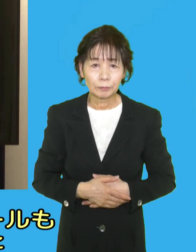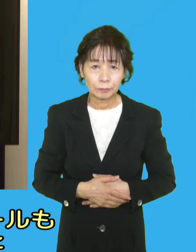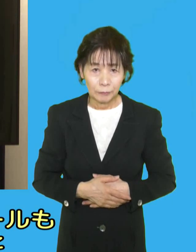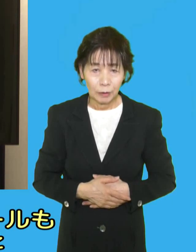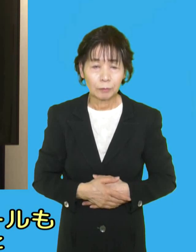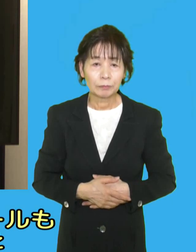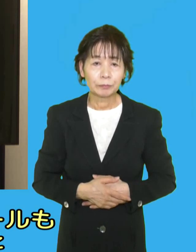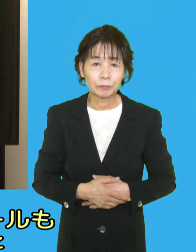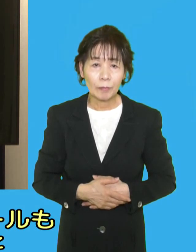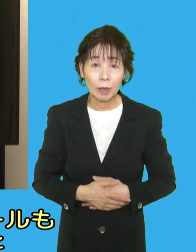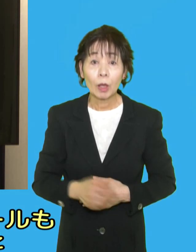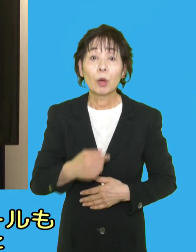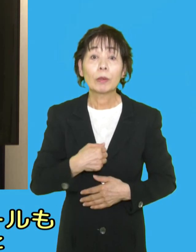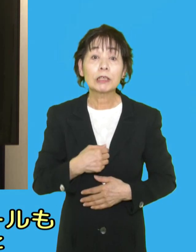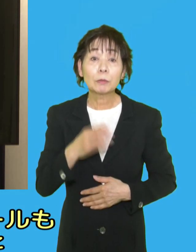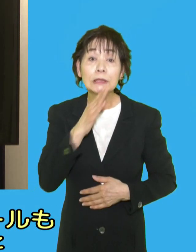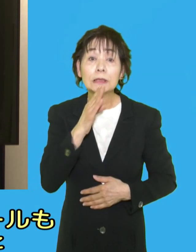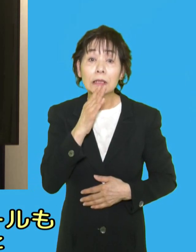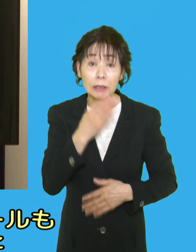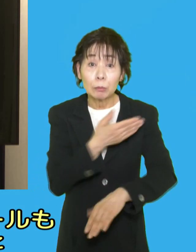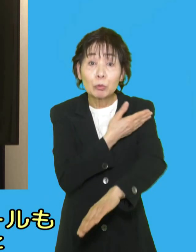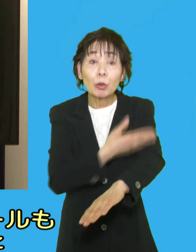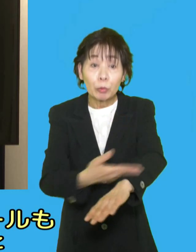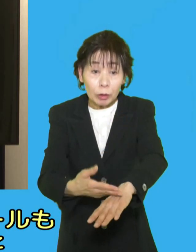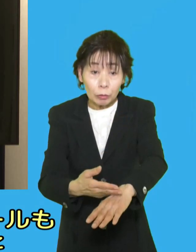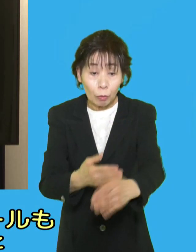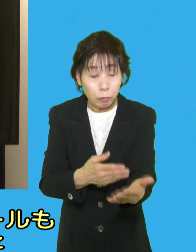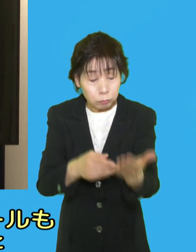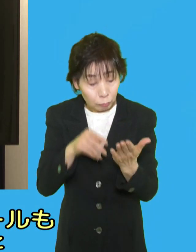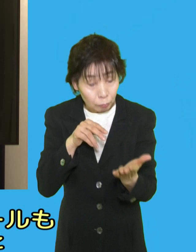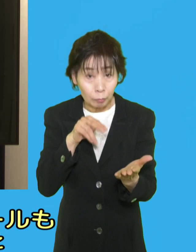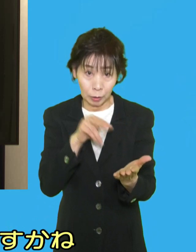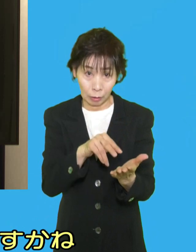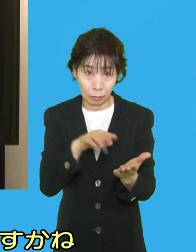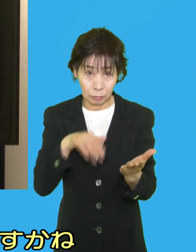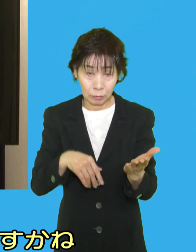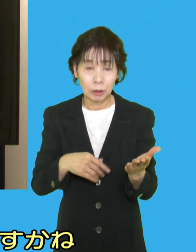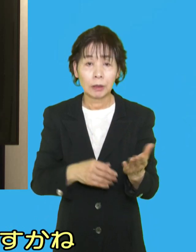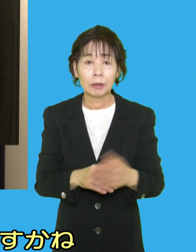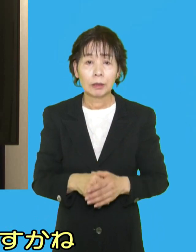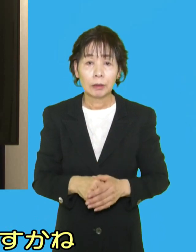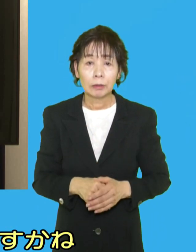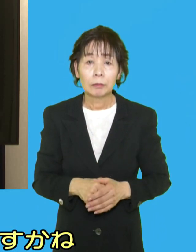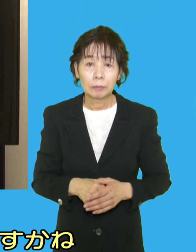はい、私も実際にプロフィールも見せていただきました。